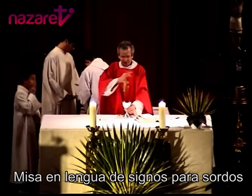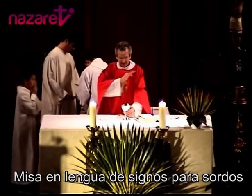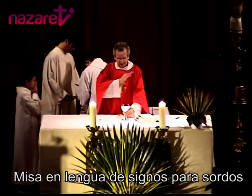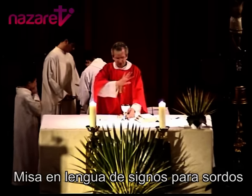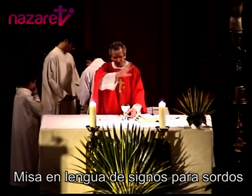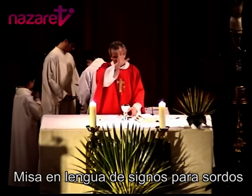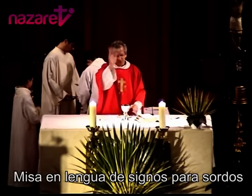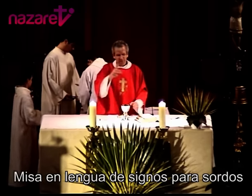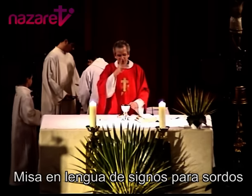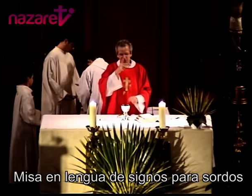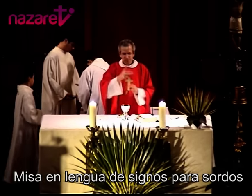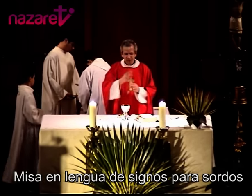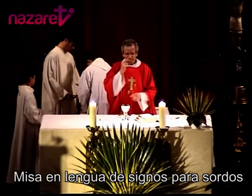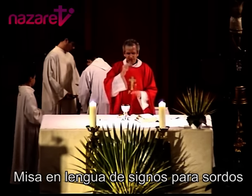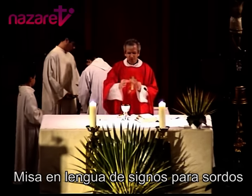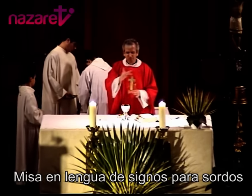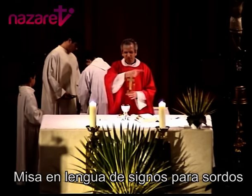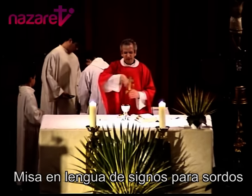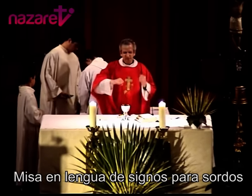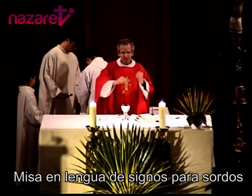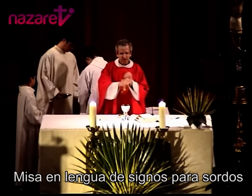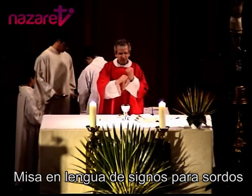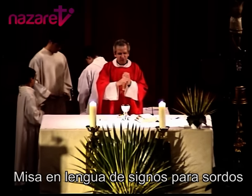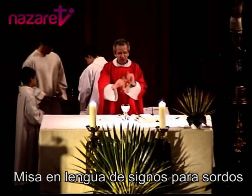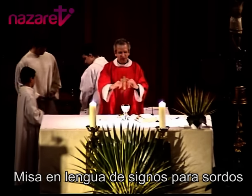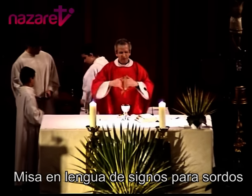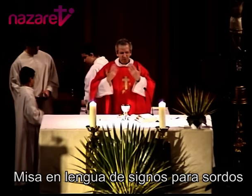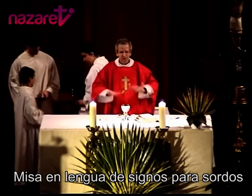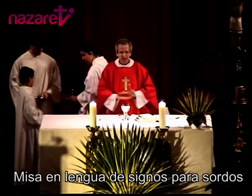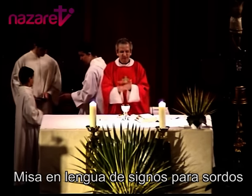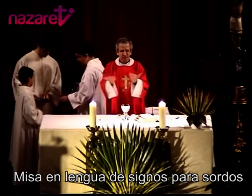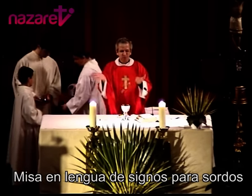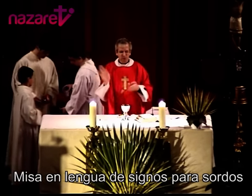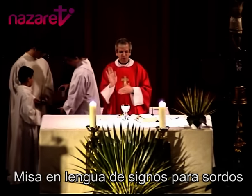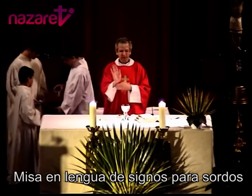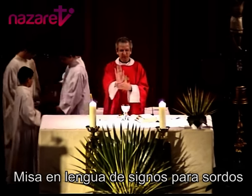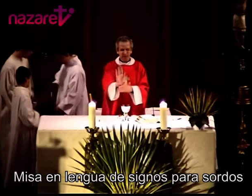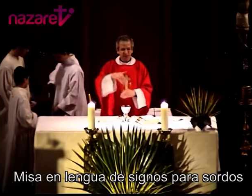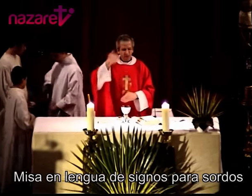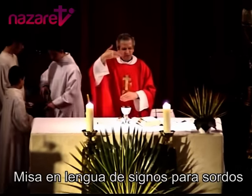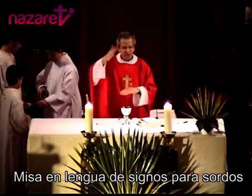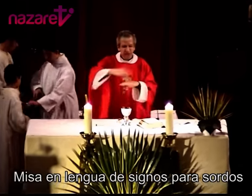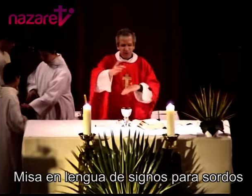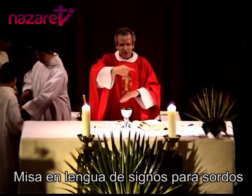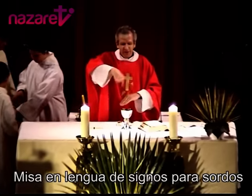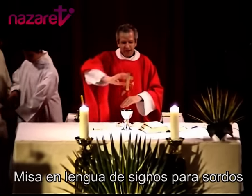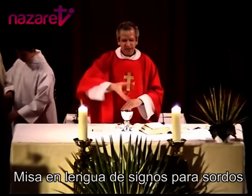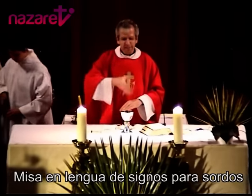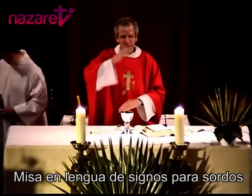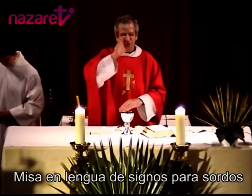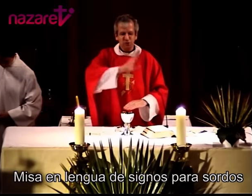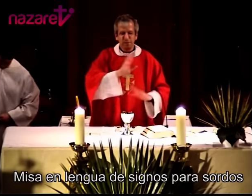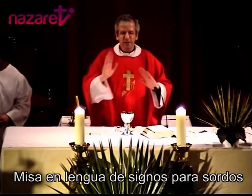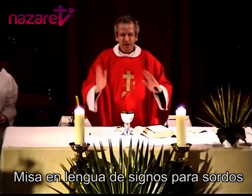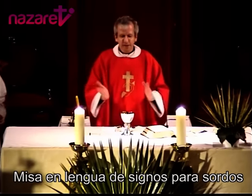Bendito sea Señor Dios del universo por este vino, fruto de la vid y de nuestro trabajo, que recibimos de tu generosidad y ahora te presentamos. Él será